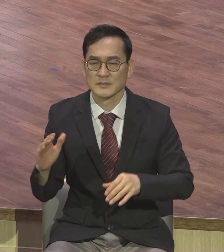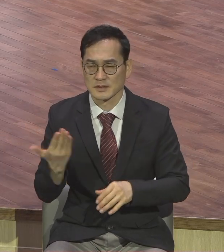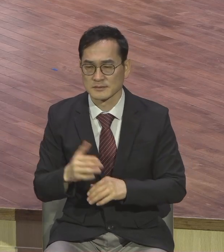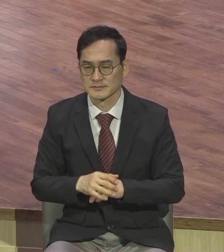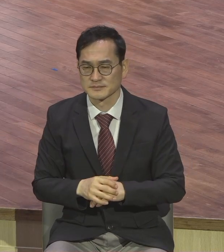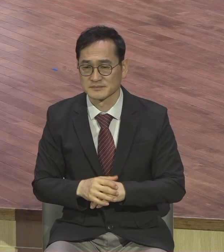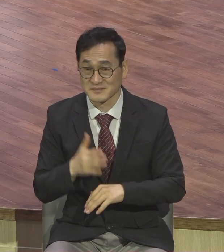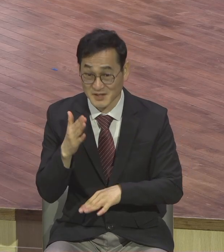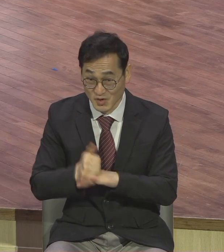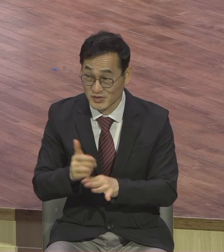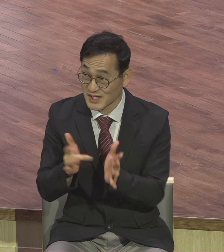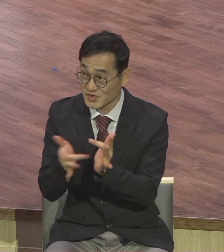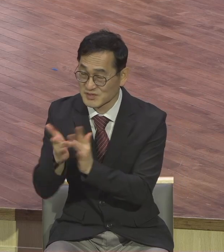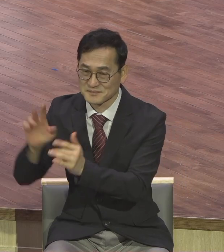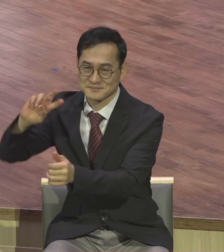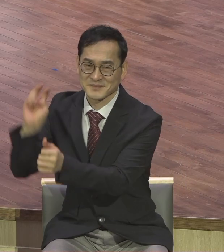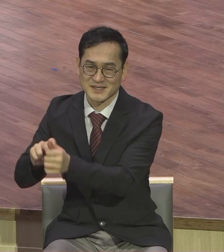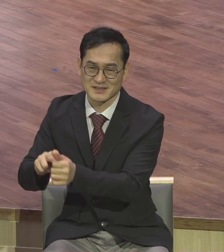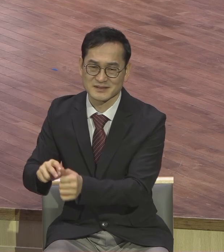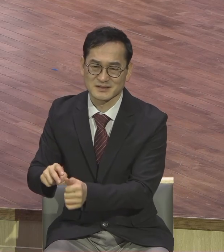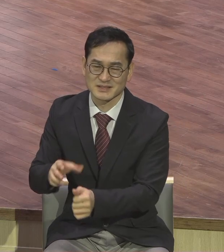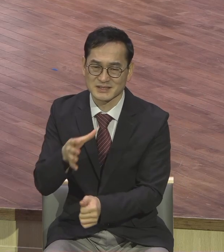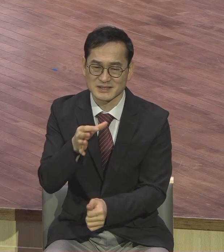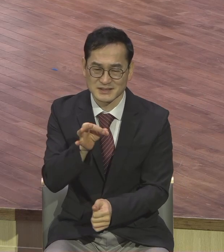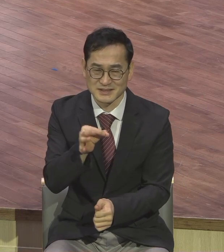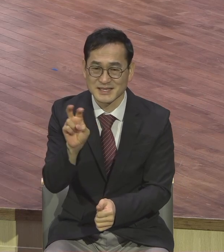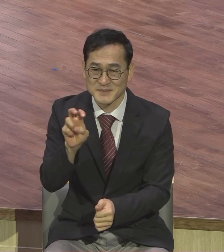그래서 배신한 거예요.